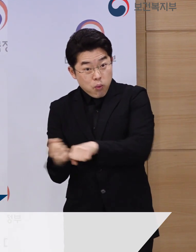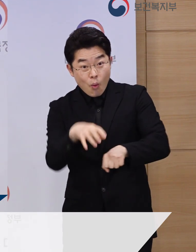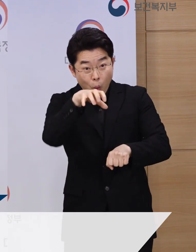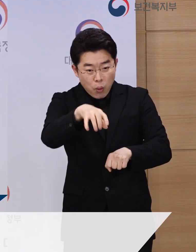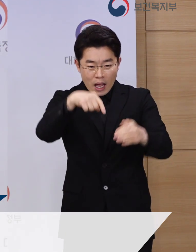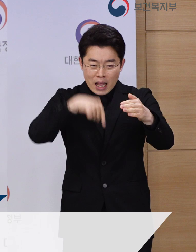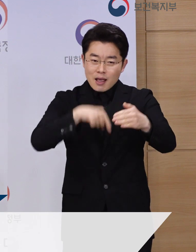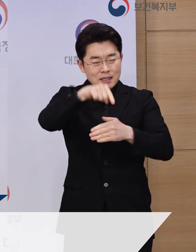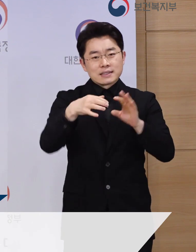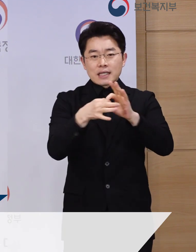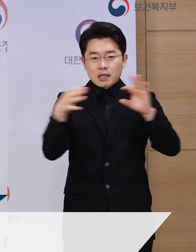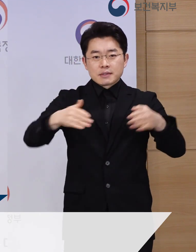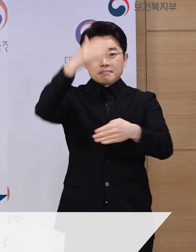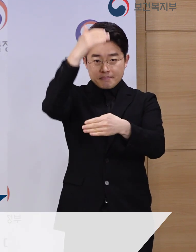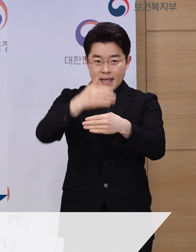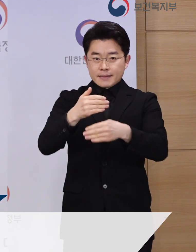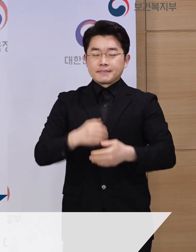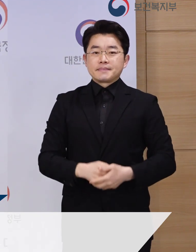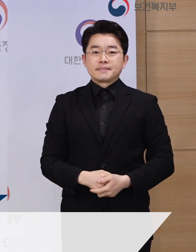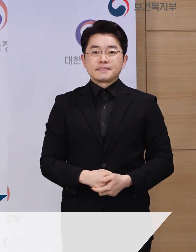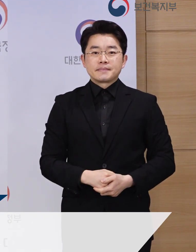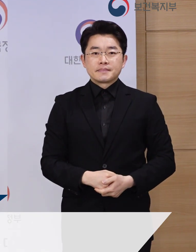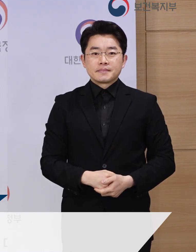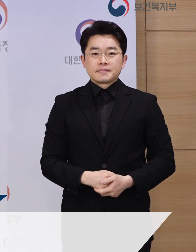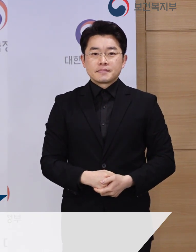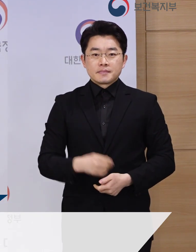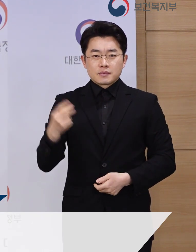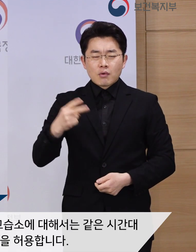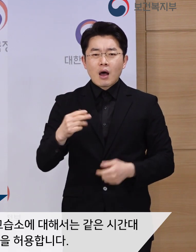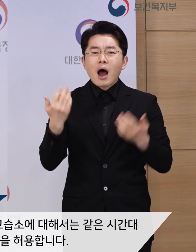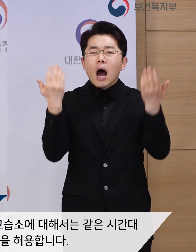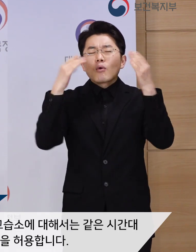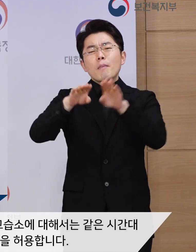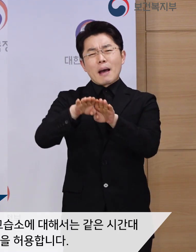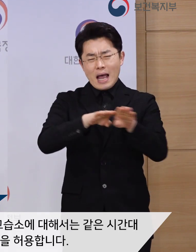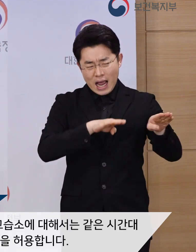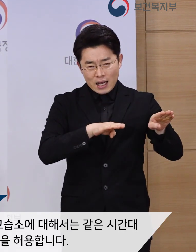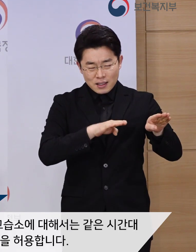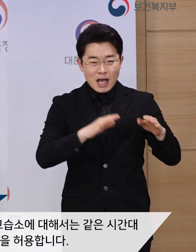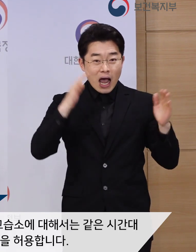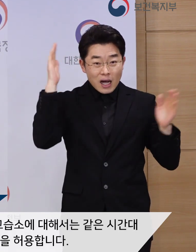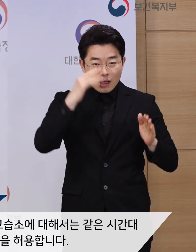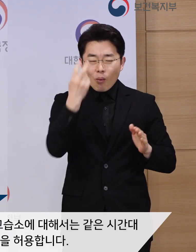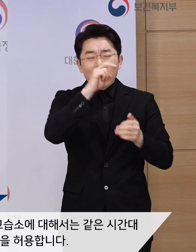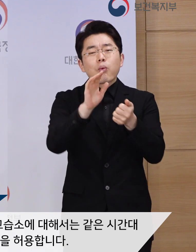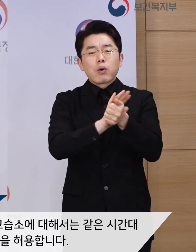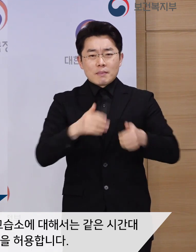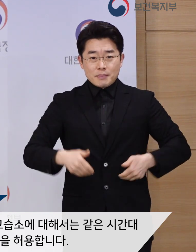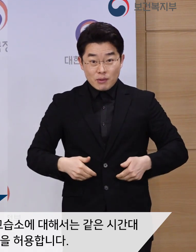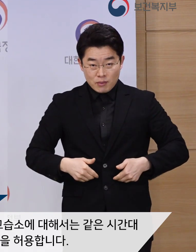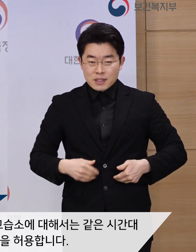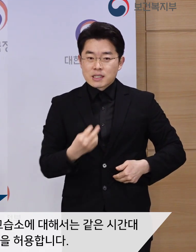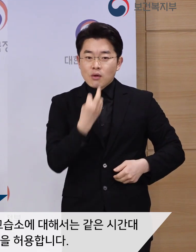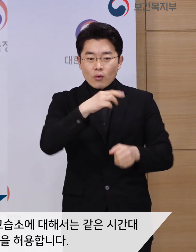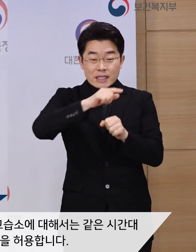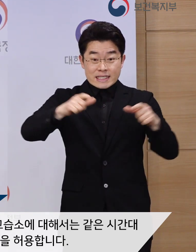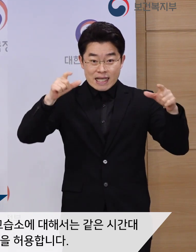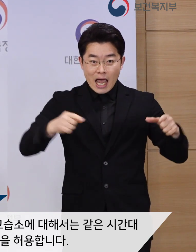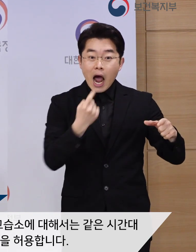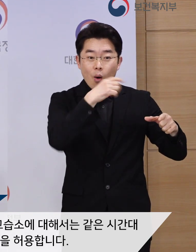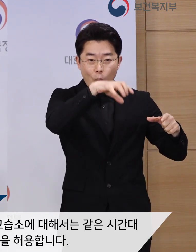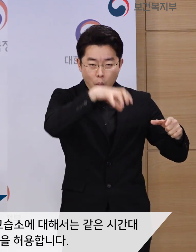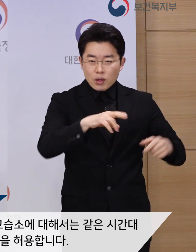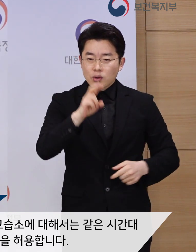실내 스크린 골프장과 동일하게 집합금지합니다. 방학 중 돌봄 공백을 고려하여